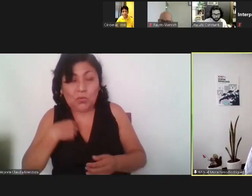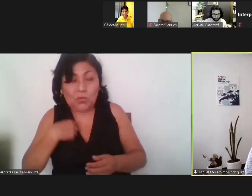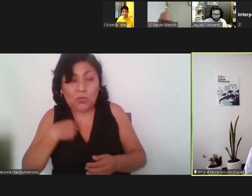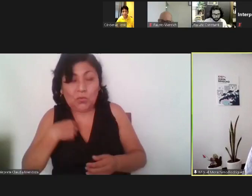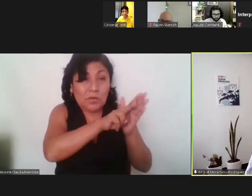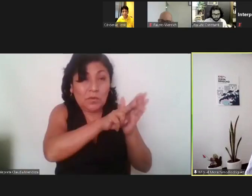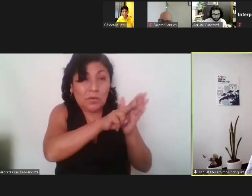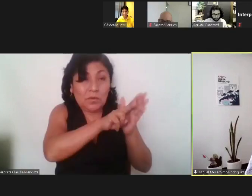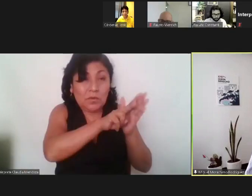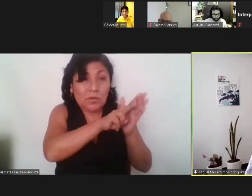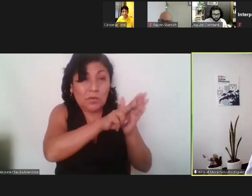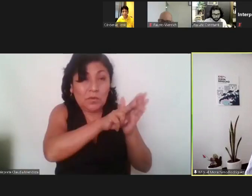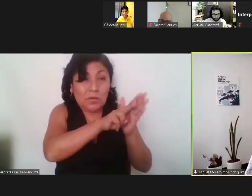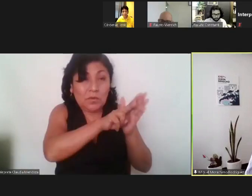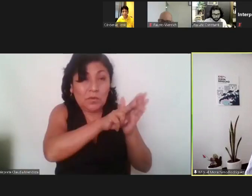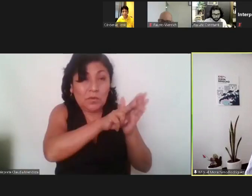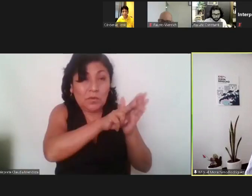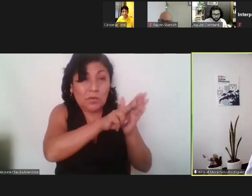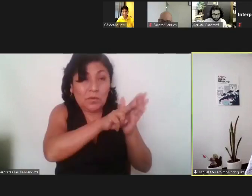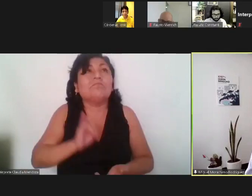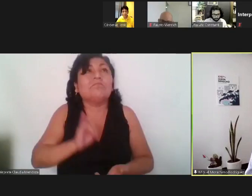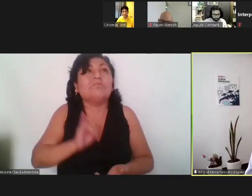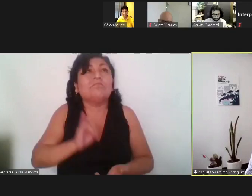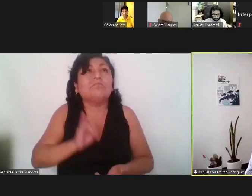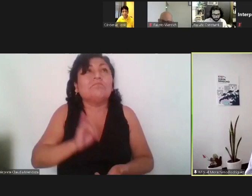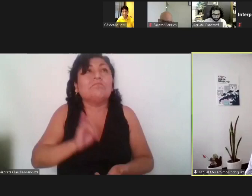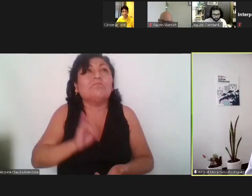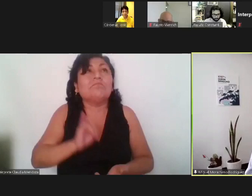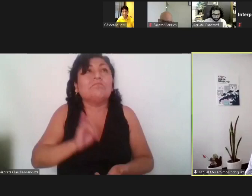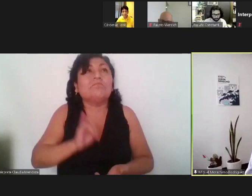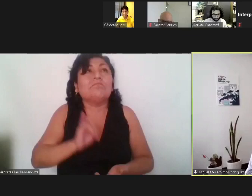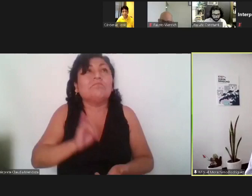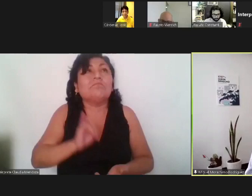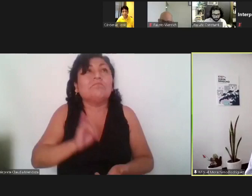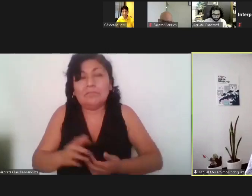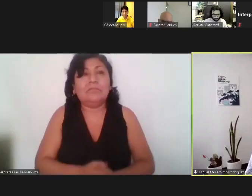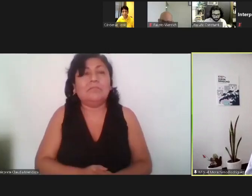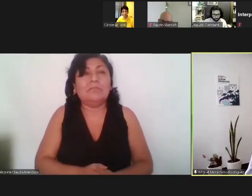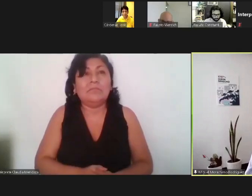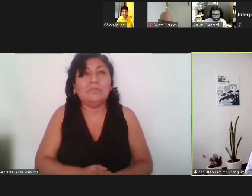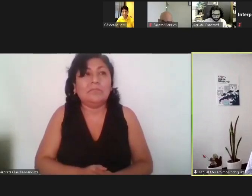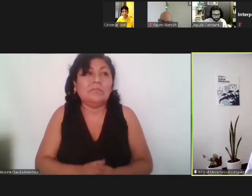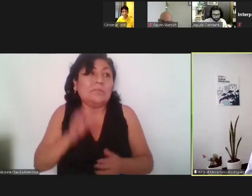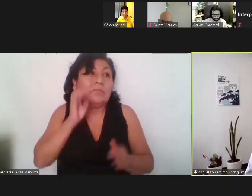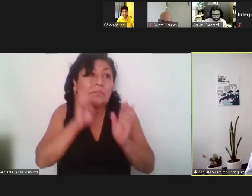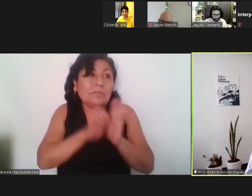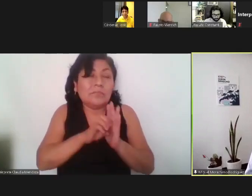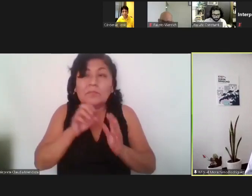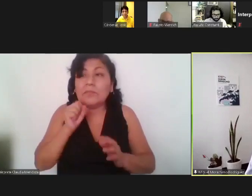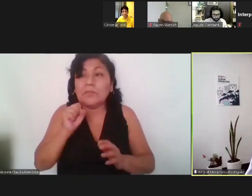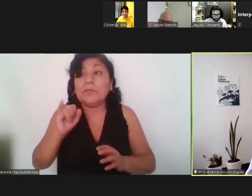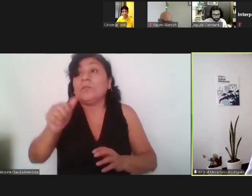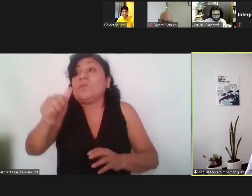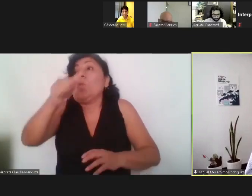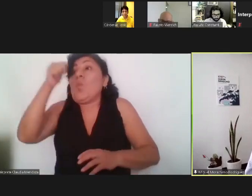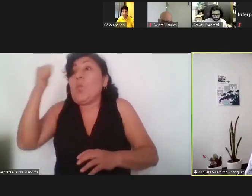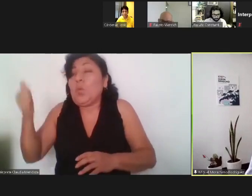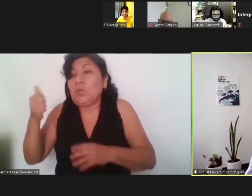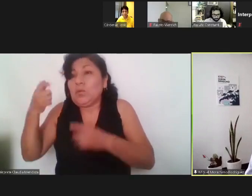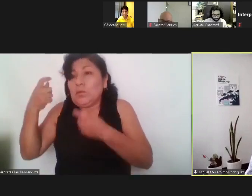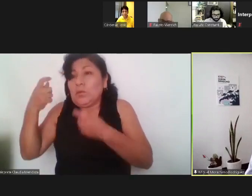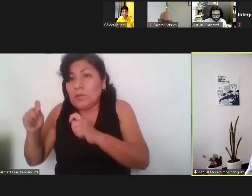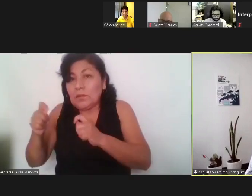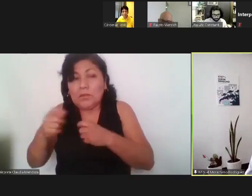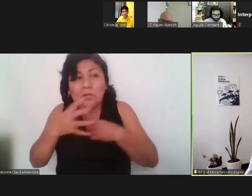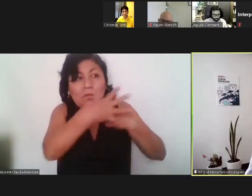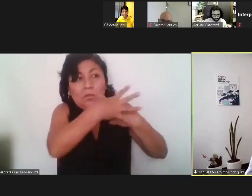pero igual sería una infracción a los derechos de autor si es que yo intento revender la película o intento revender copias de esa película, ¿no?